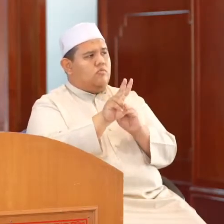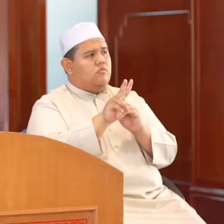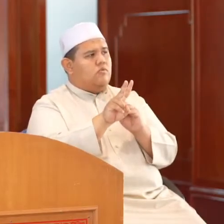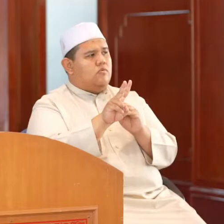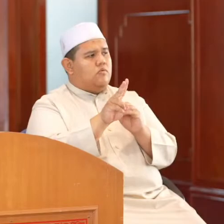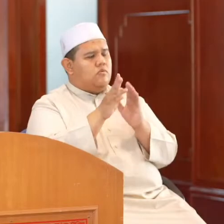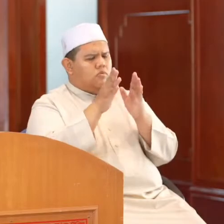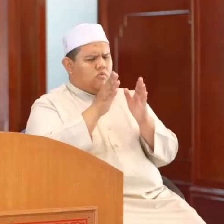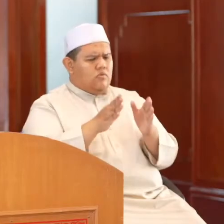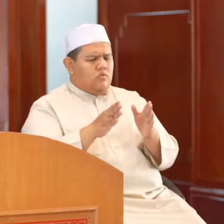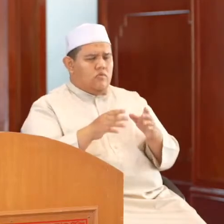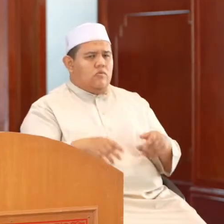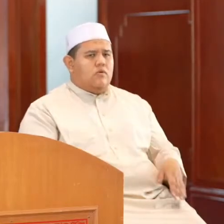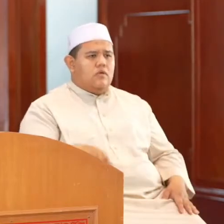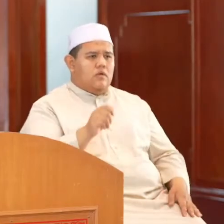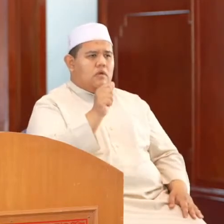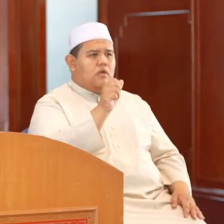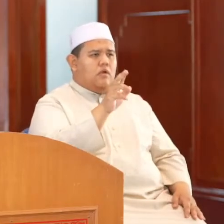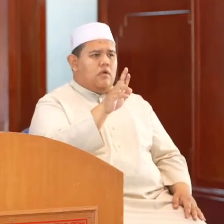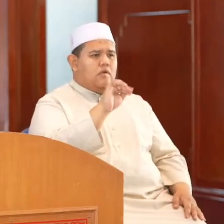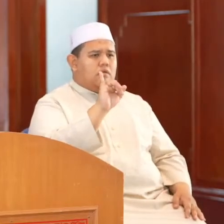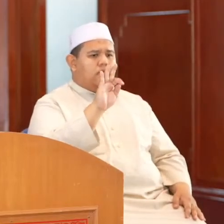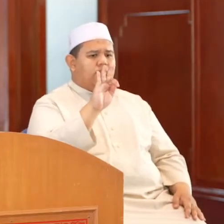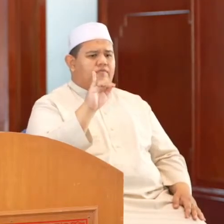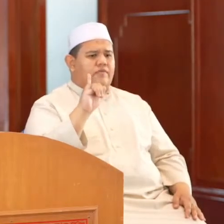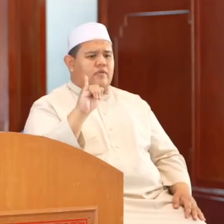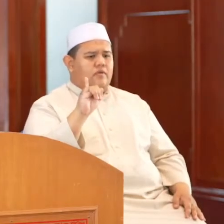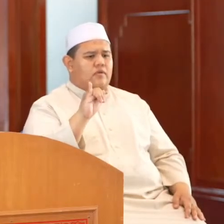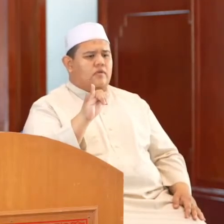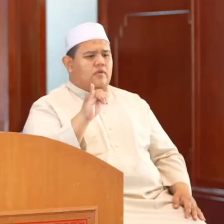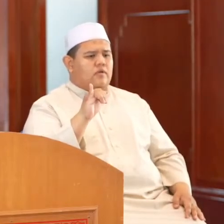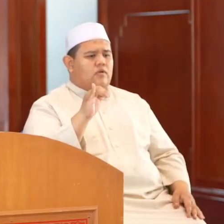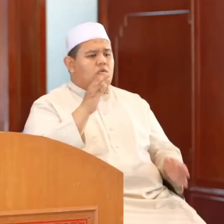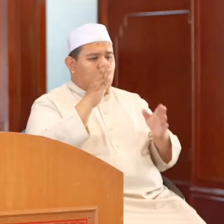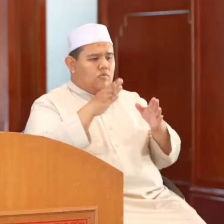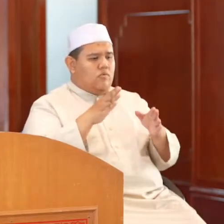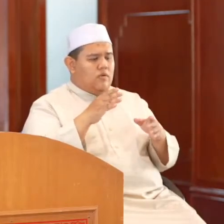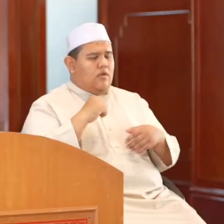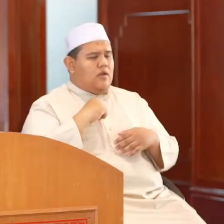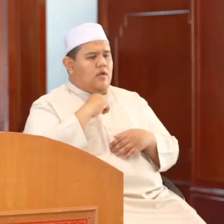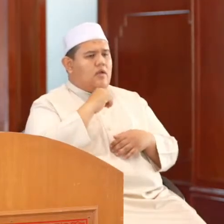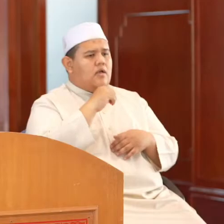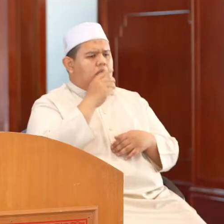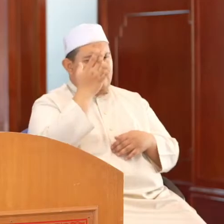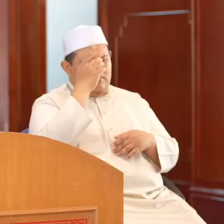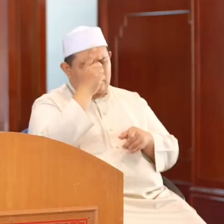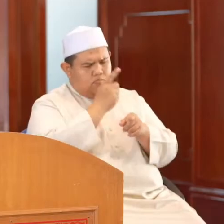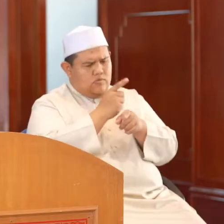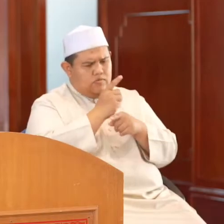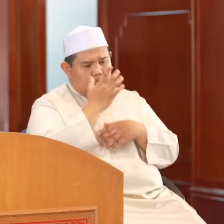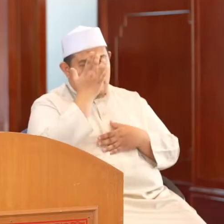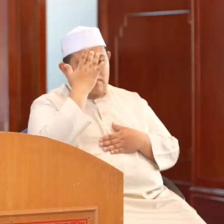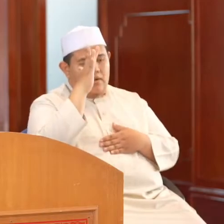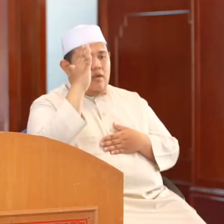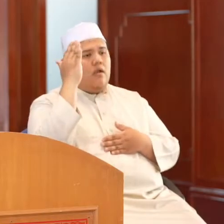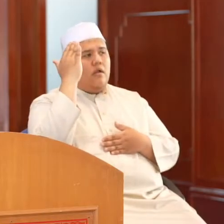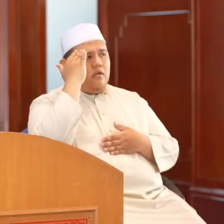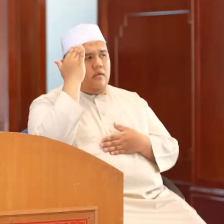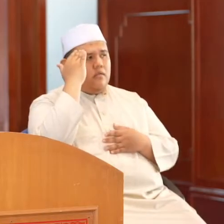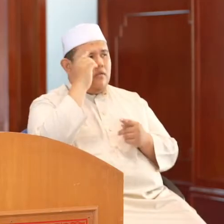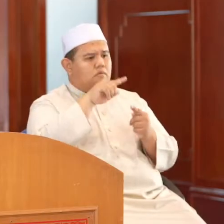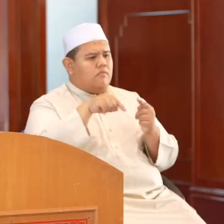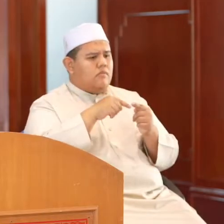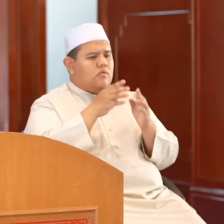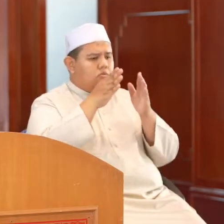yang arifin, orang yang ahli makrifah ataupun arifun, apabila